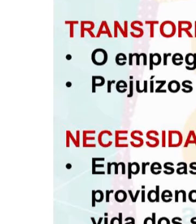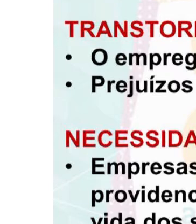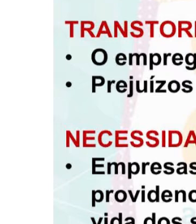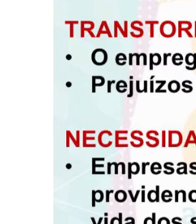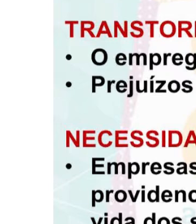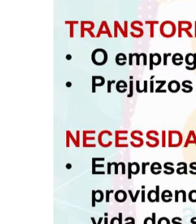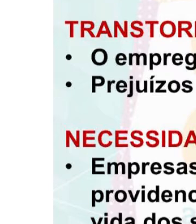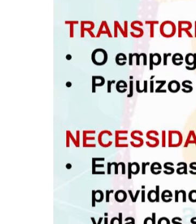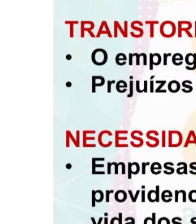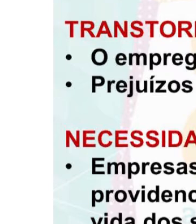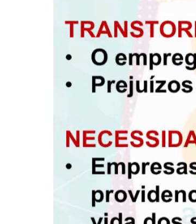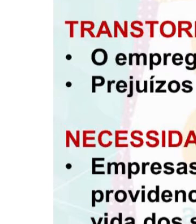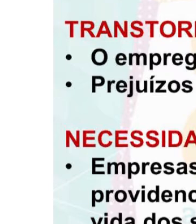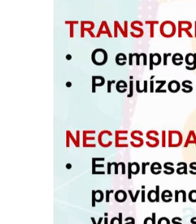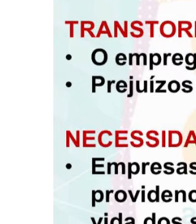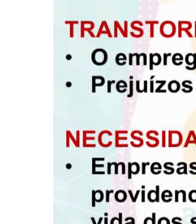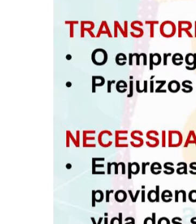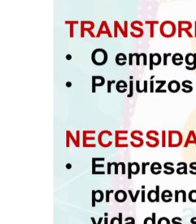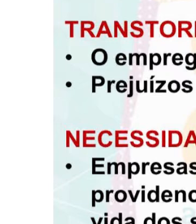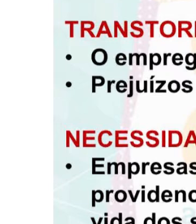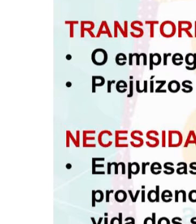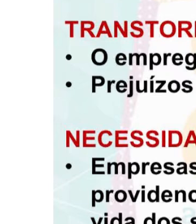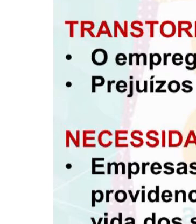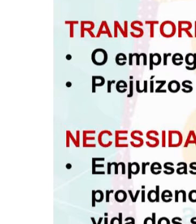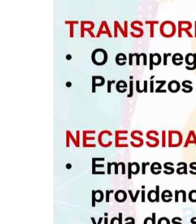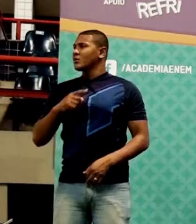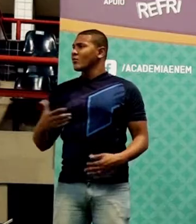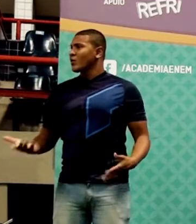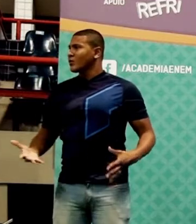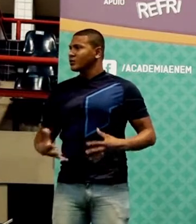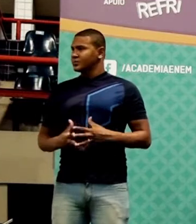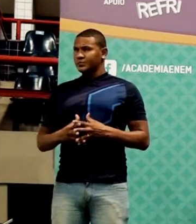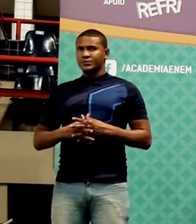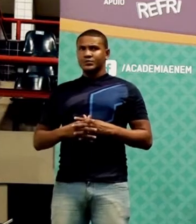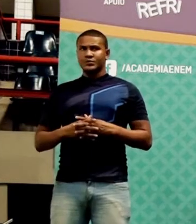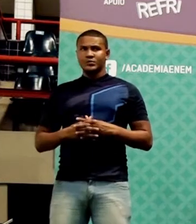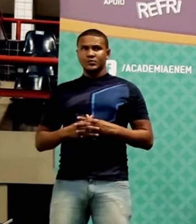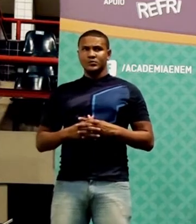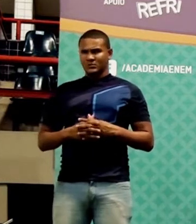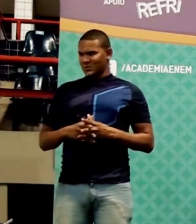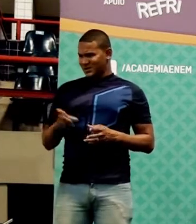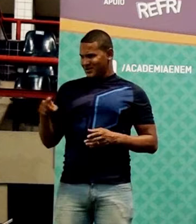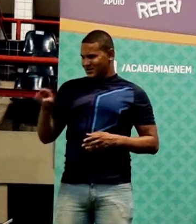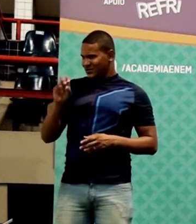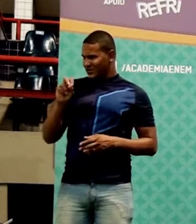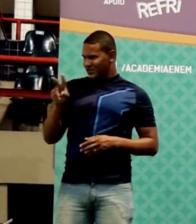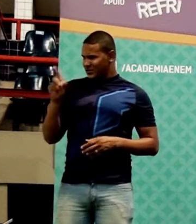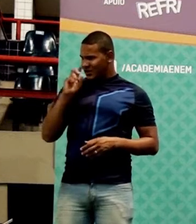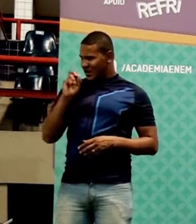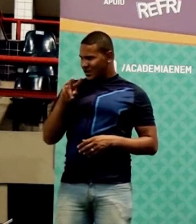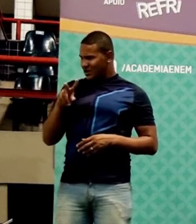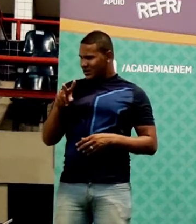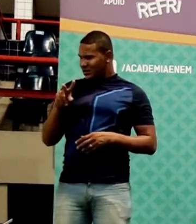surgem aí, que caíram na prova do Enem? Vocês já ouviram falar em ginástica